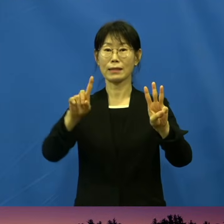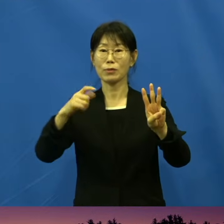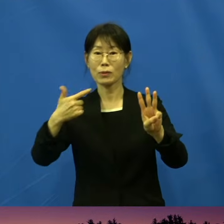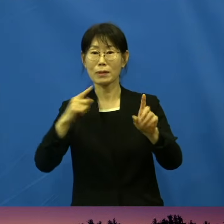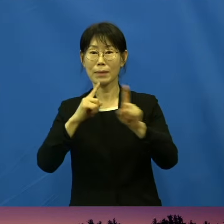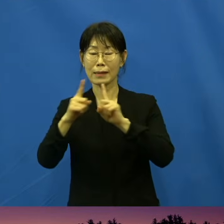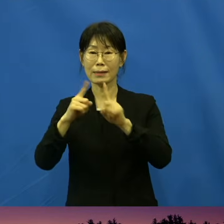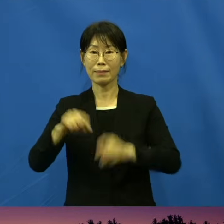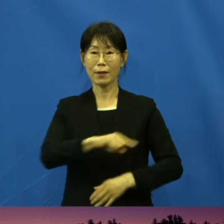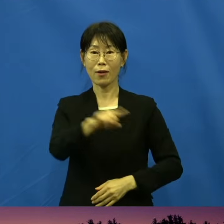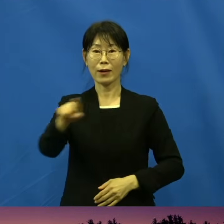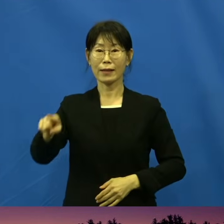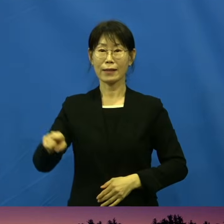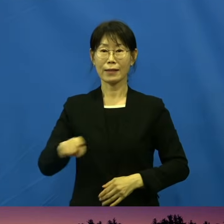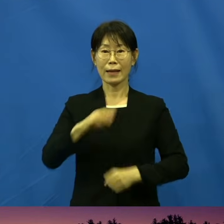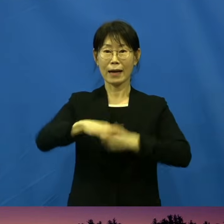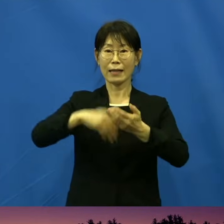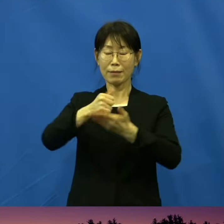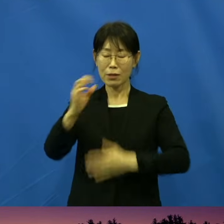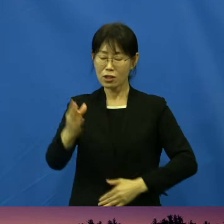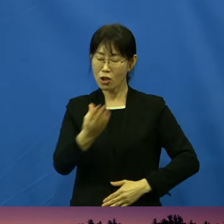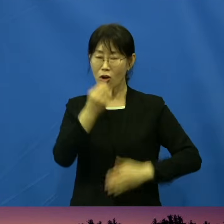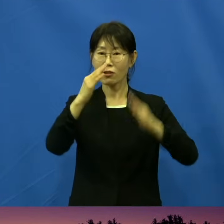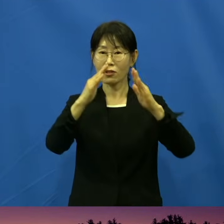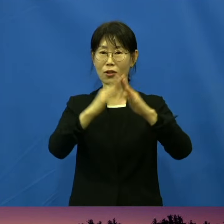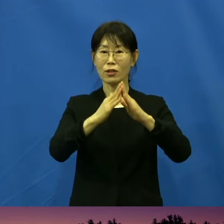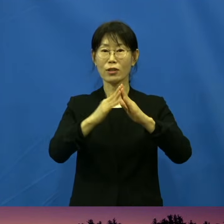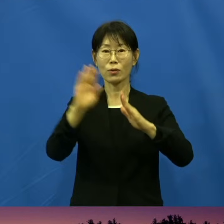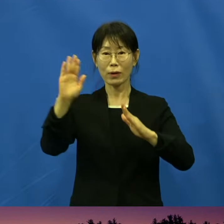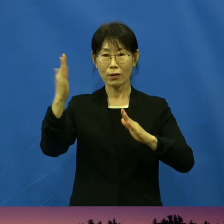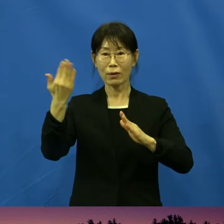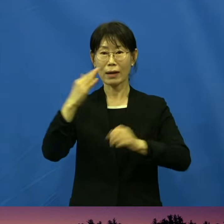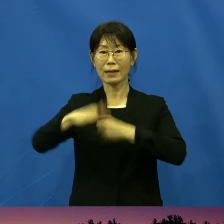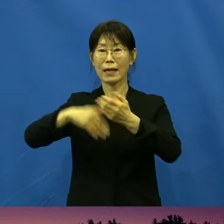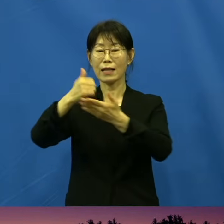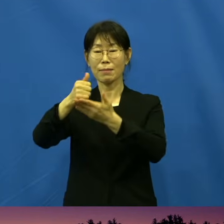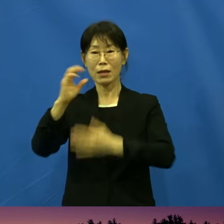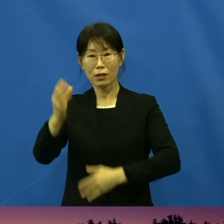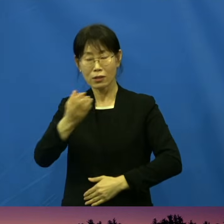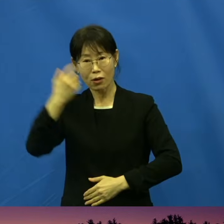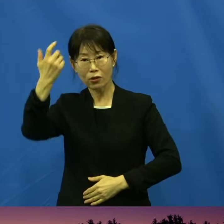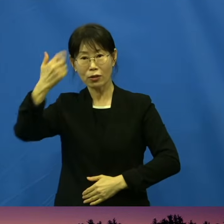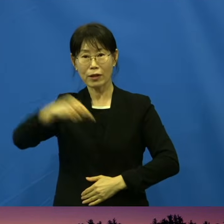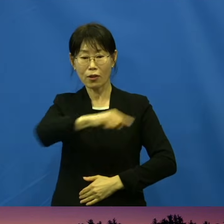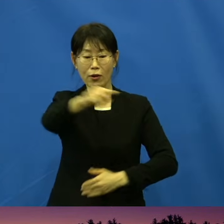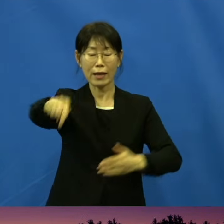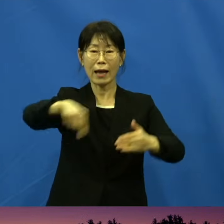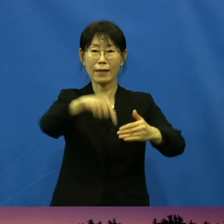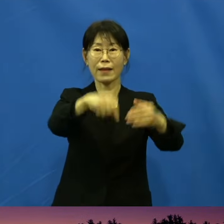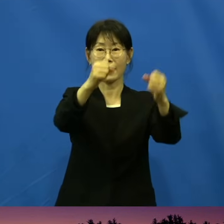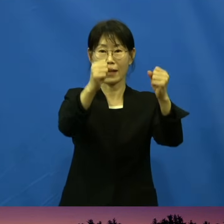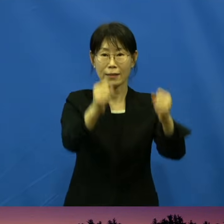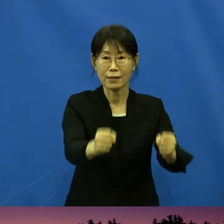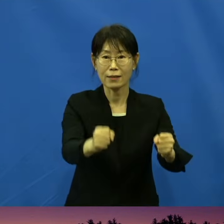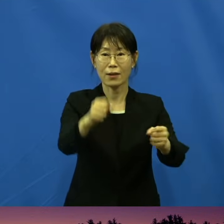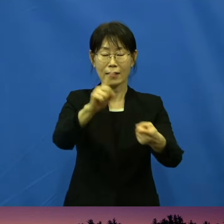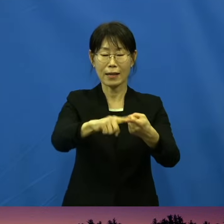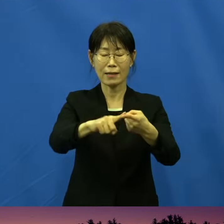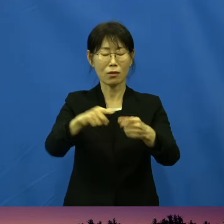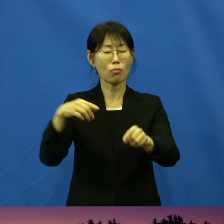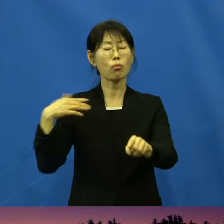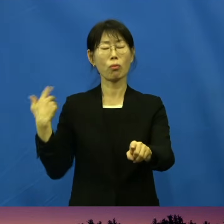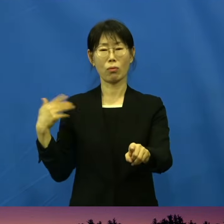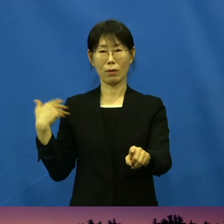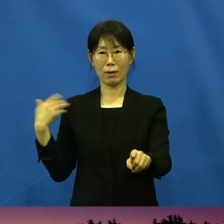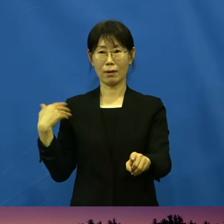보면 너희는 너희가 하나님의 성전인 것과 하나님의 성령이 너희 안에 계시는 것을 알지